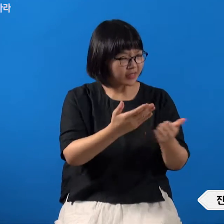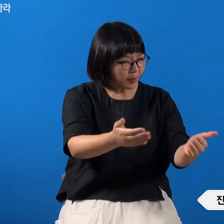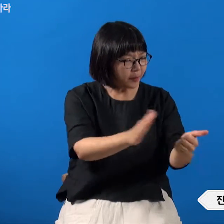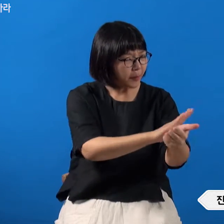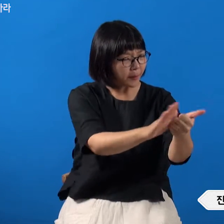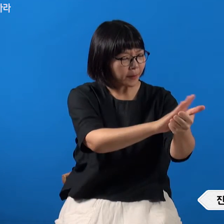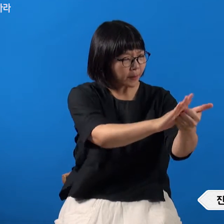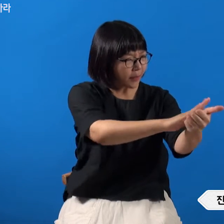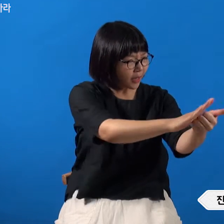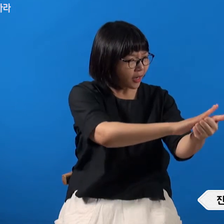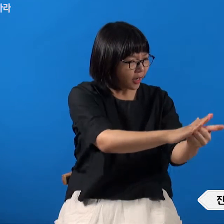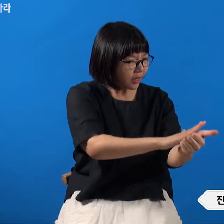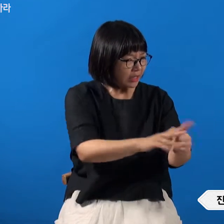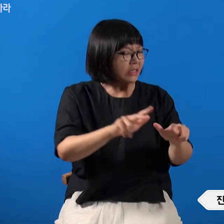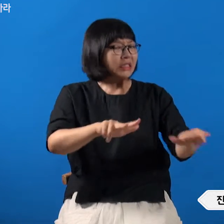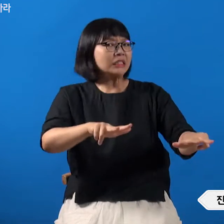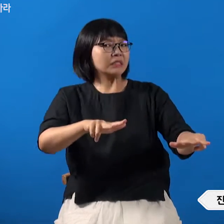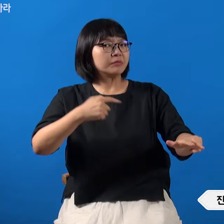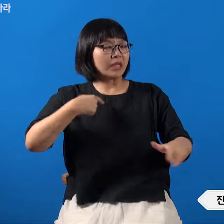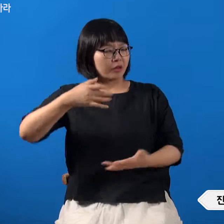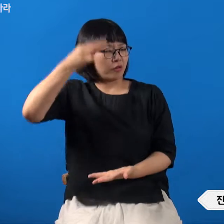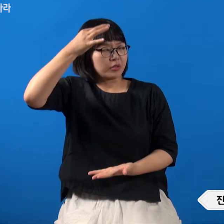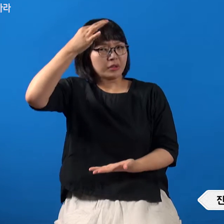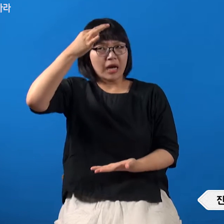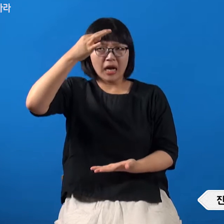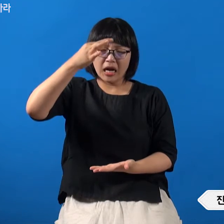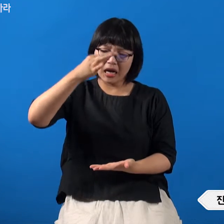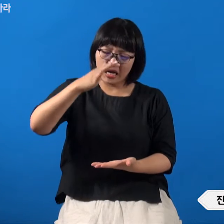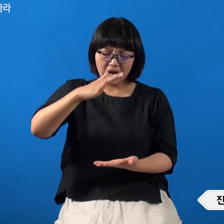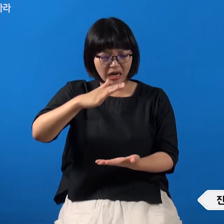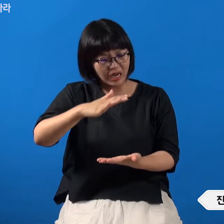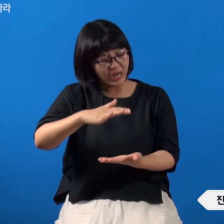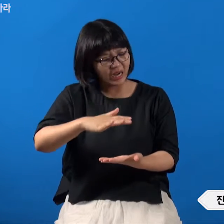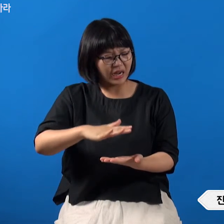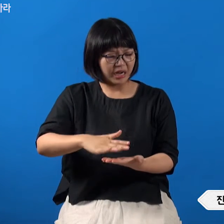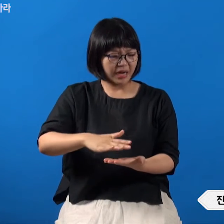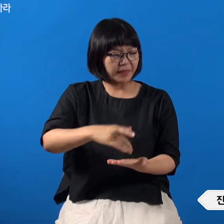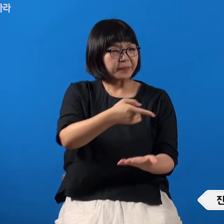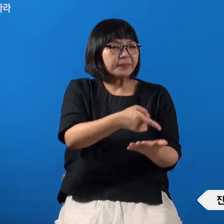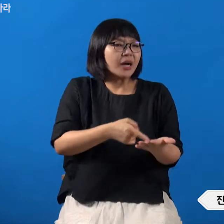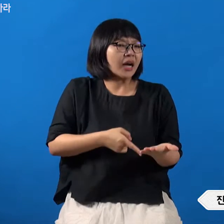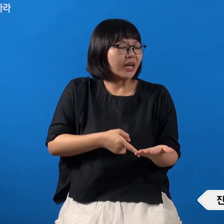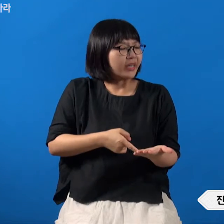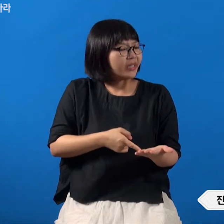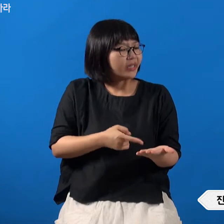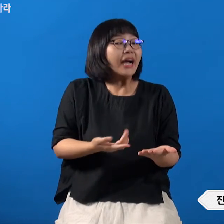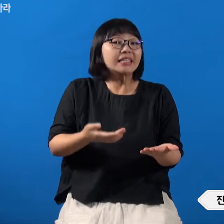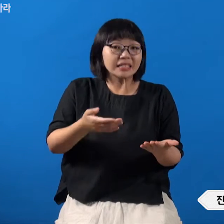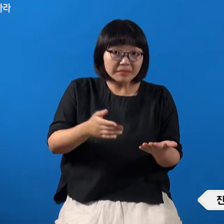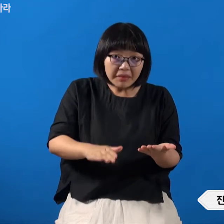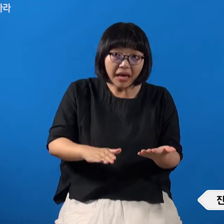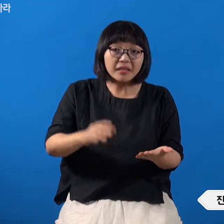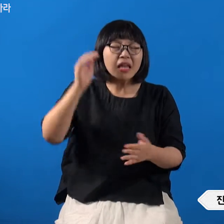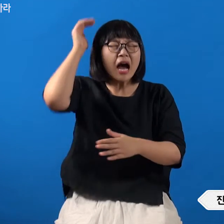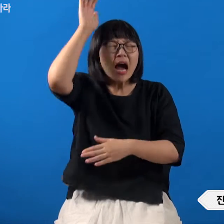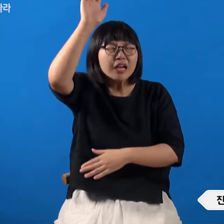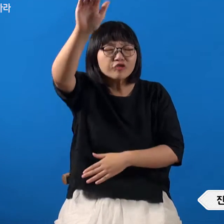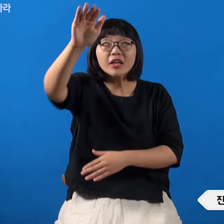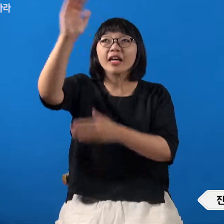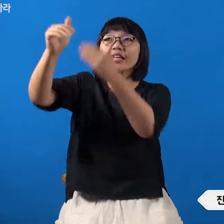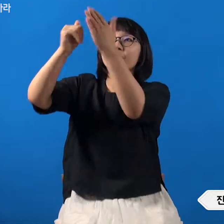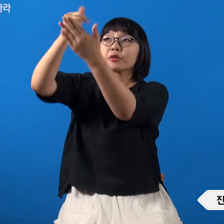마이너스가 아니라 하나님께서 갚아주시는 플러스가 되는 삶이라고 성경은